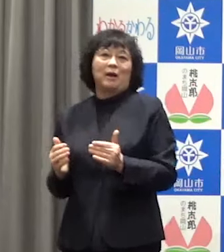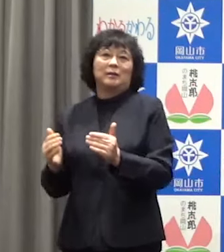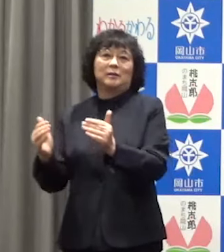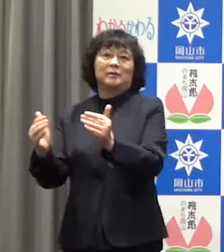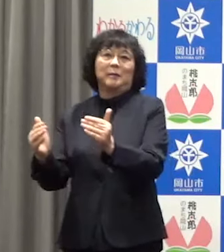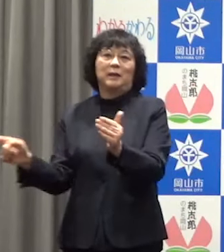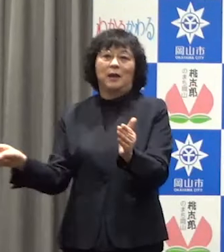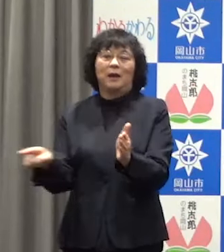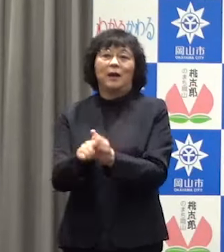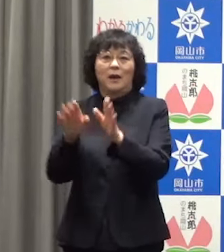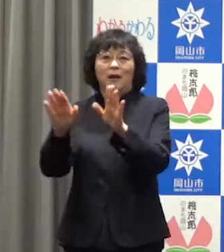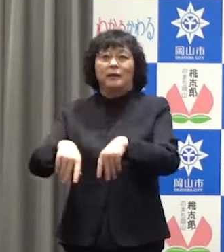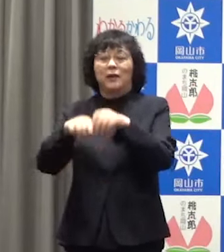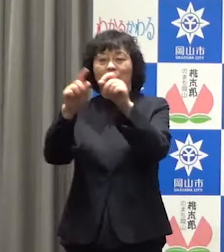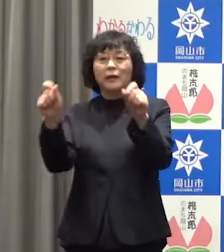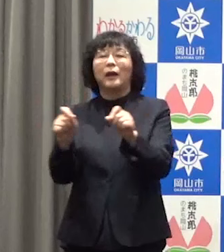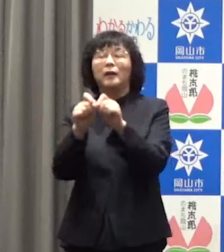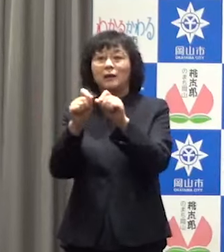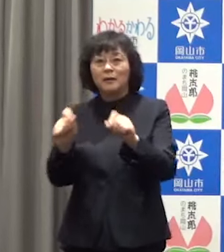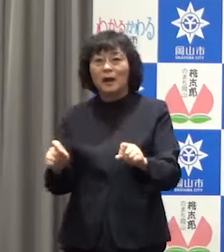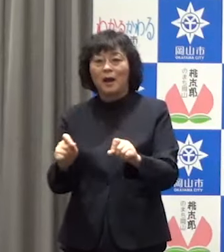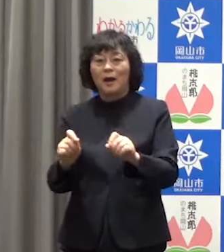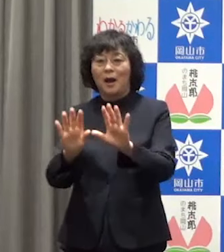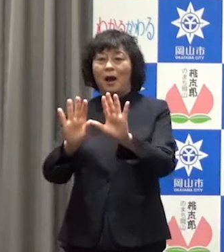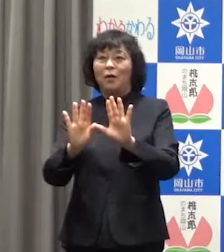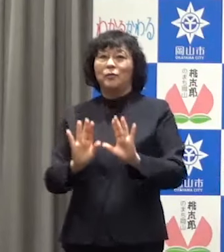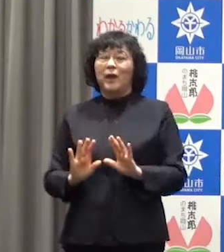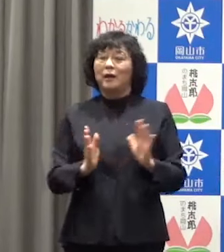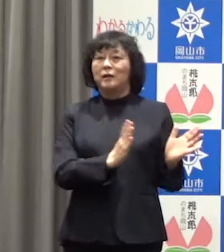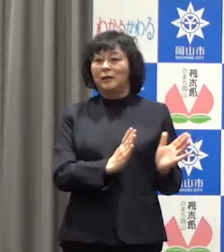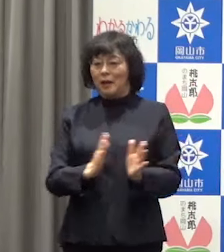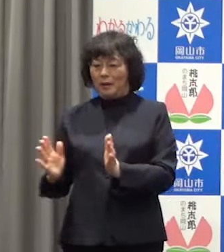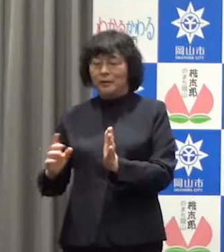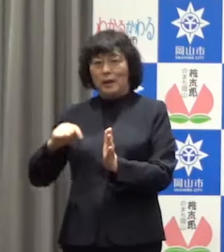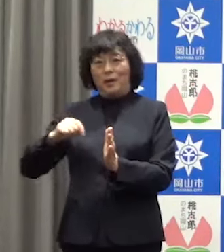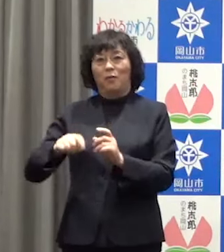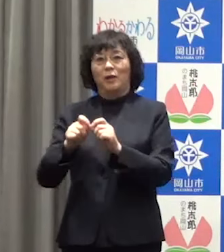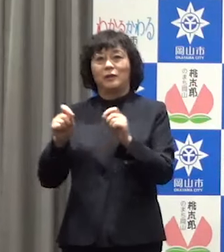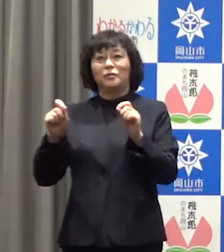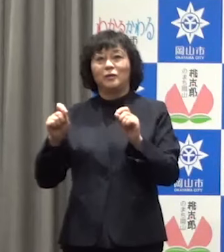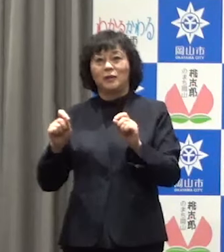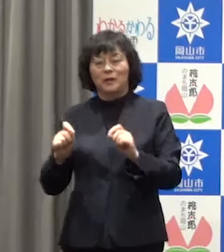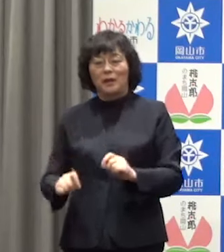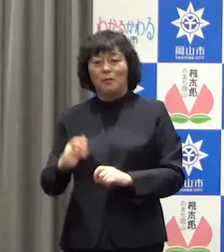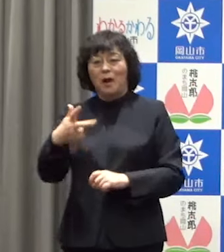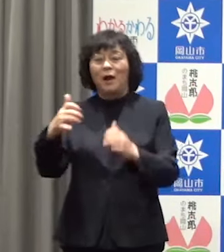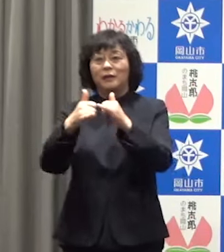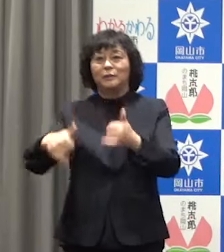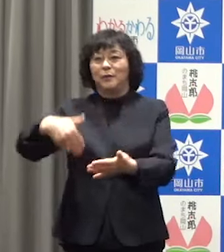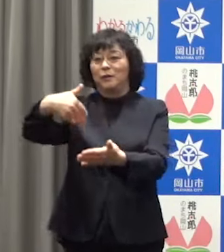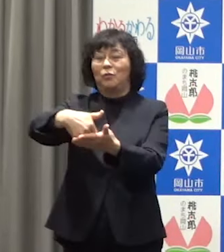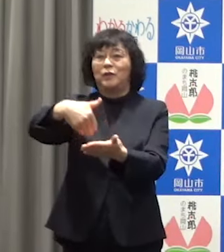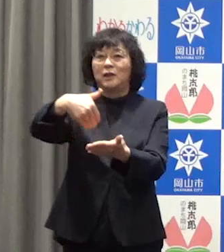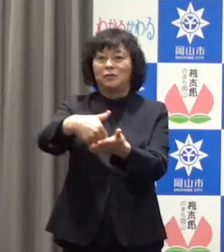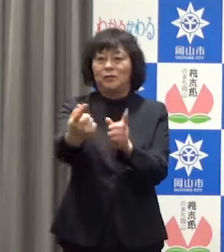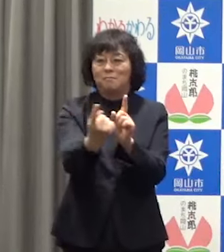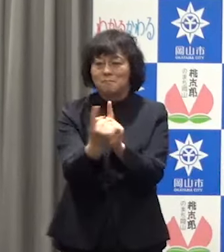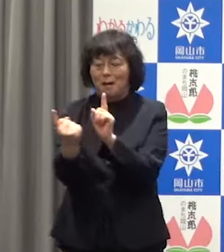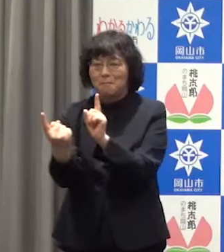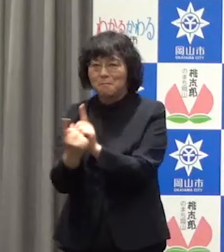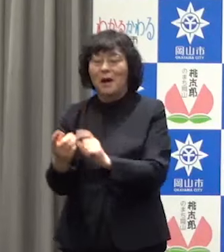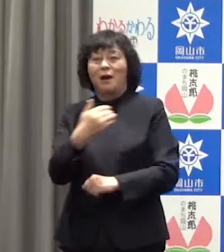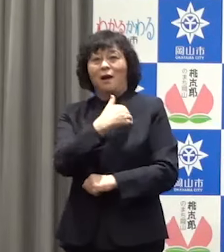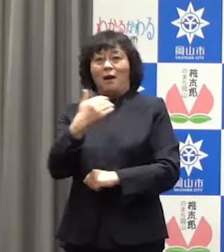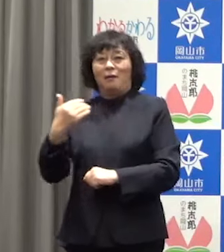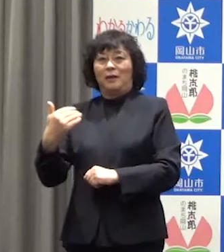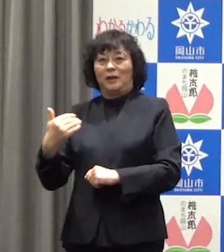結果、受け皿についてはですね、一定の市民のニーズに応えられるだけのものは作